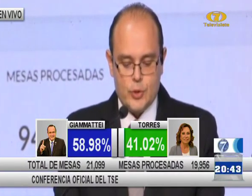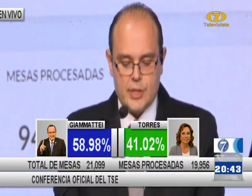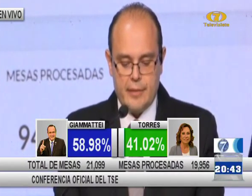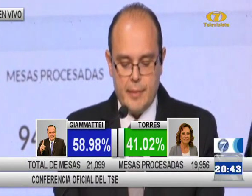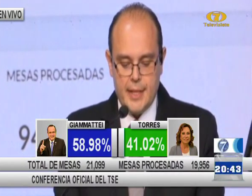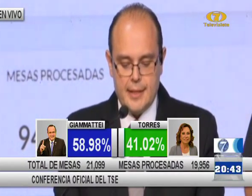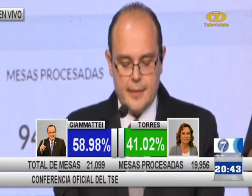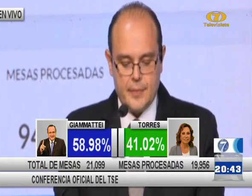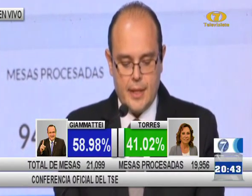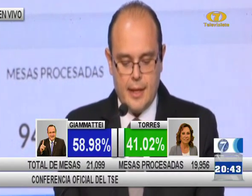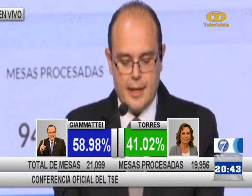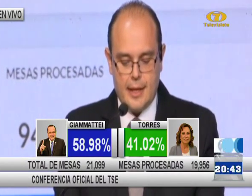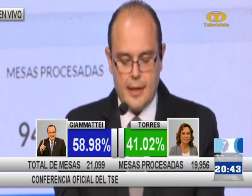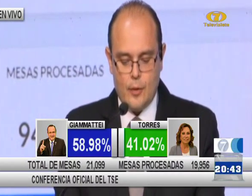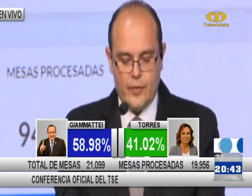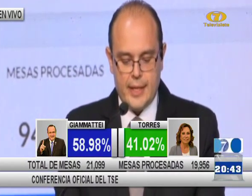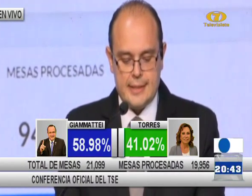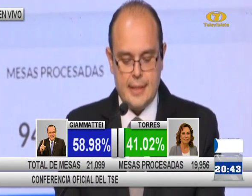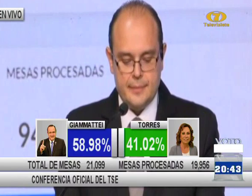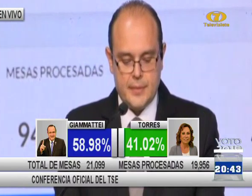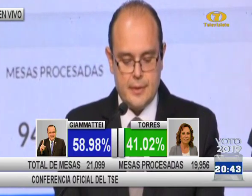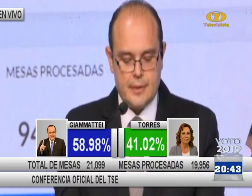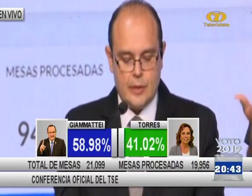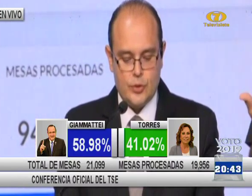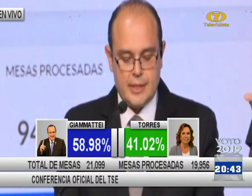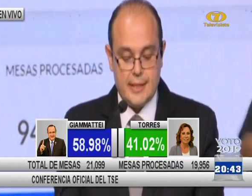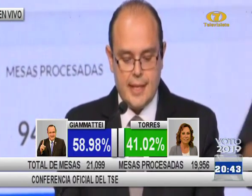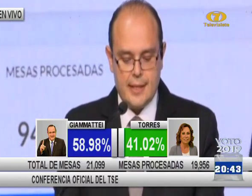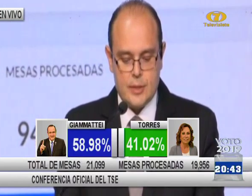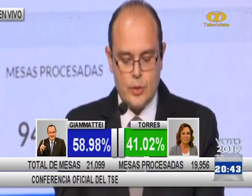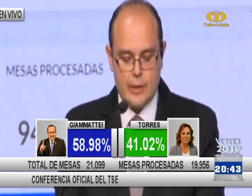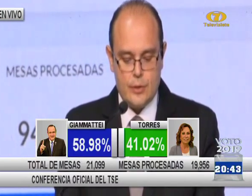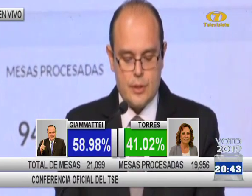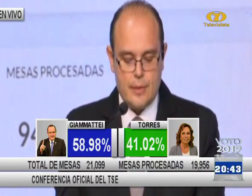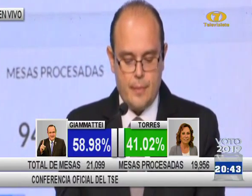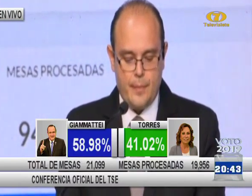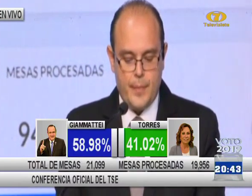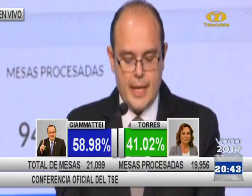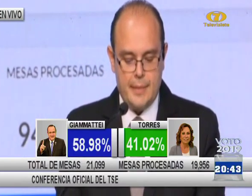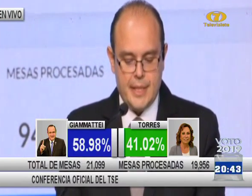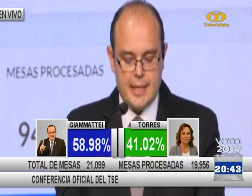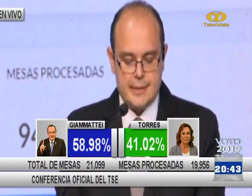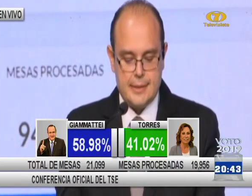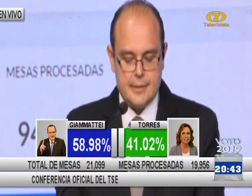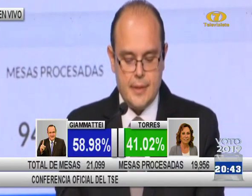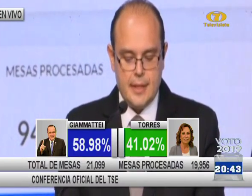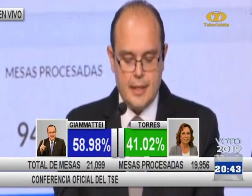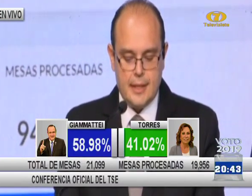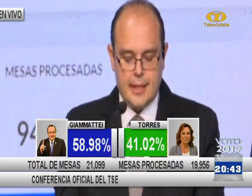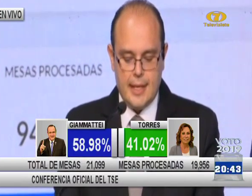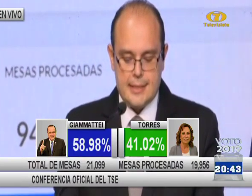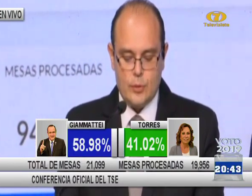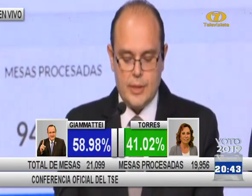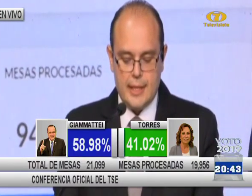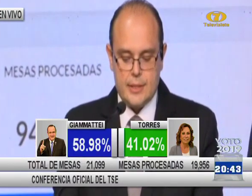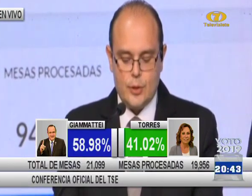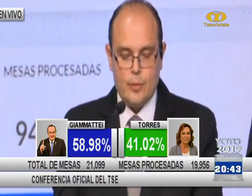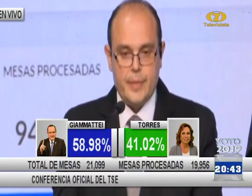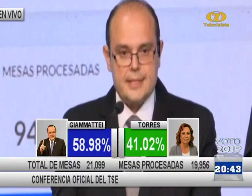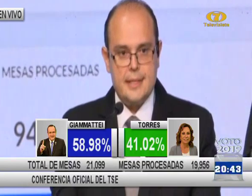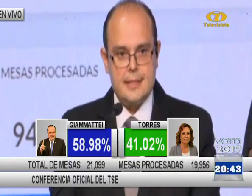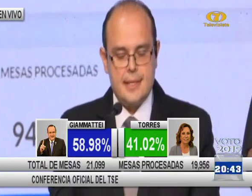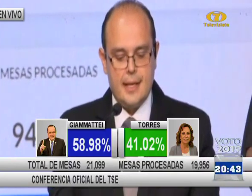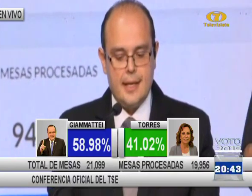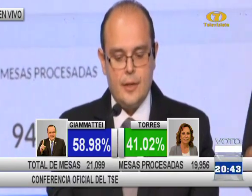Les damos la bienvenida a la conferencia y a la entrega de resultados preliminares de la segunda